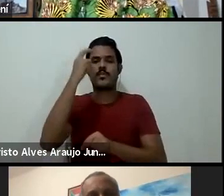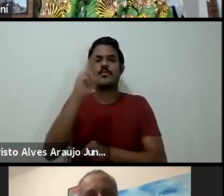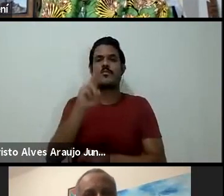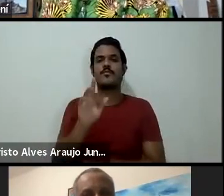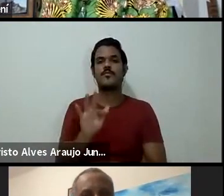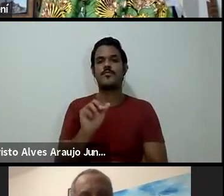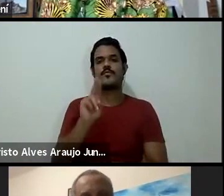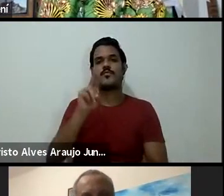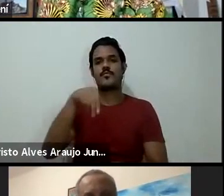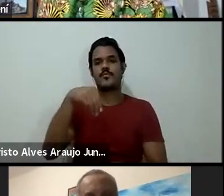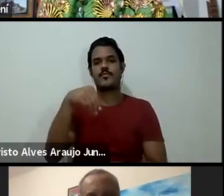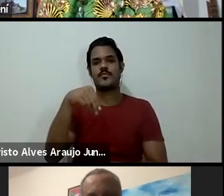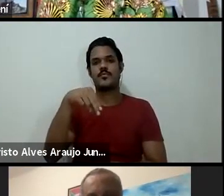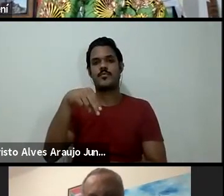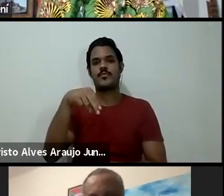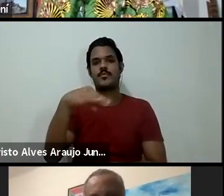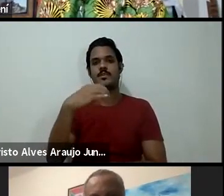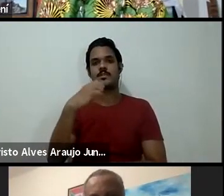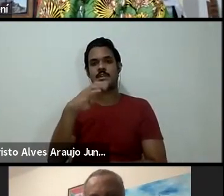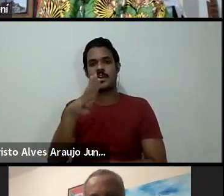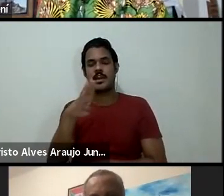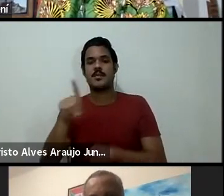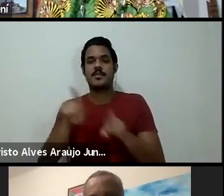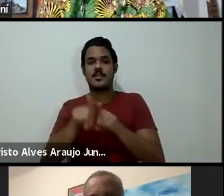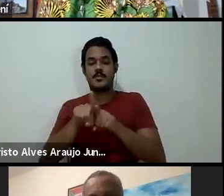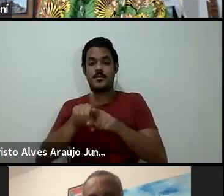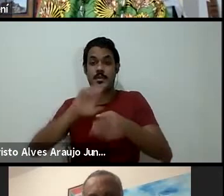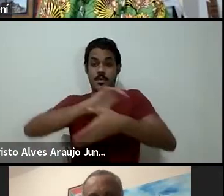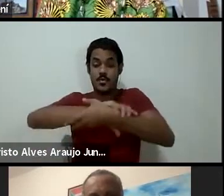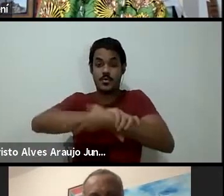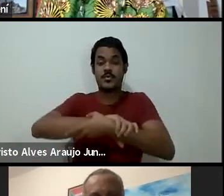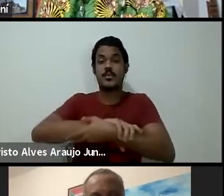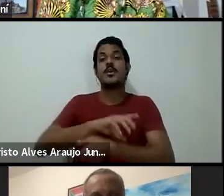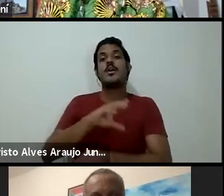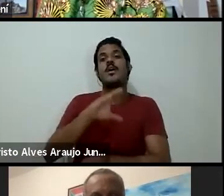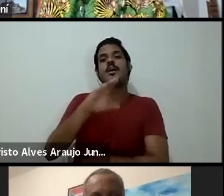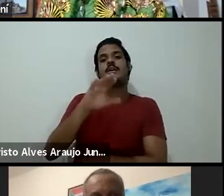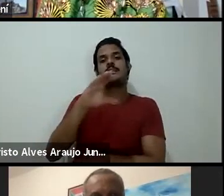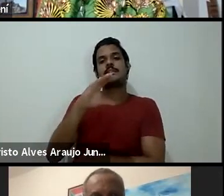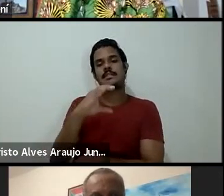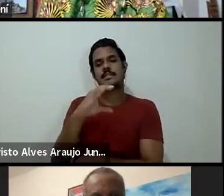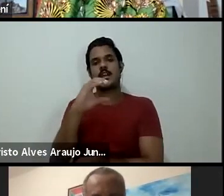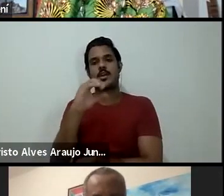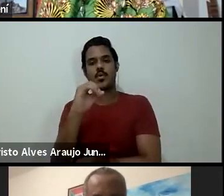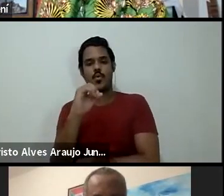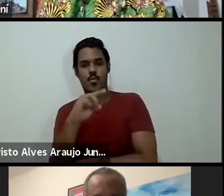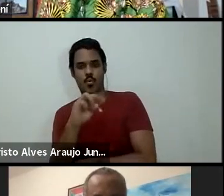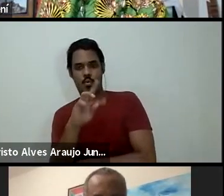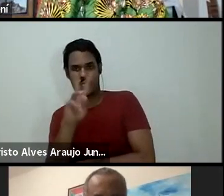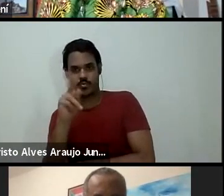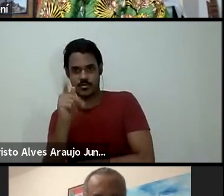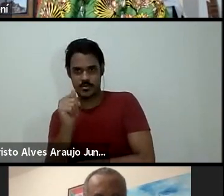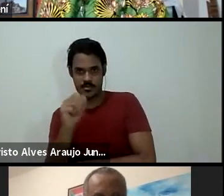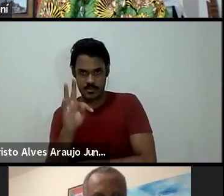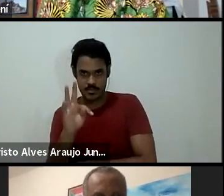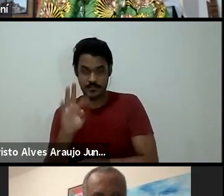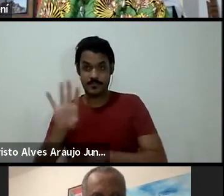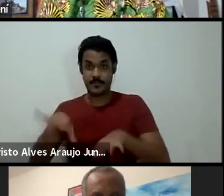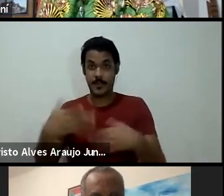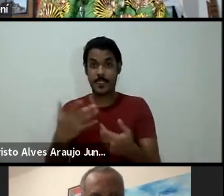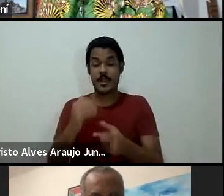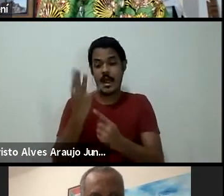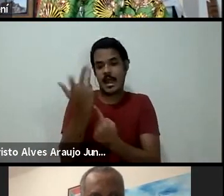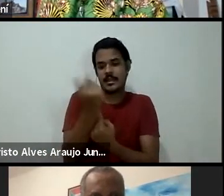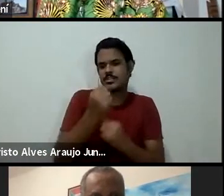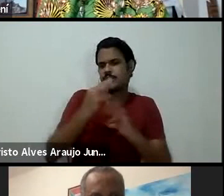vinculada à Secretaria de Cultura do Estado da Bahia, SECULT. A todas e todos os artistas que fizeram Oriki, e também